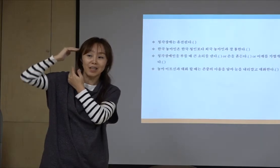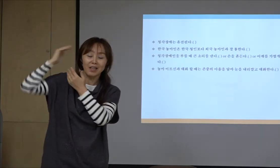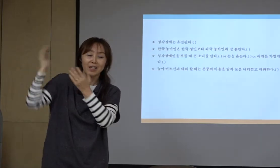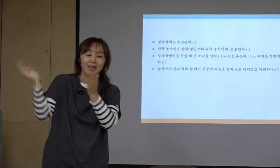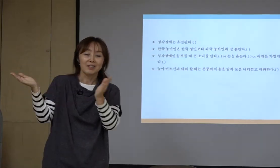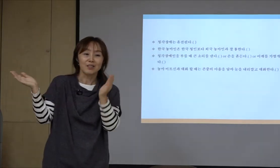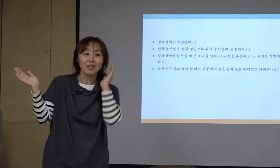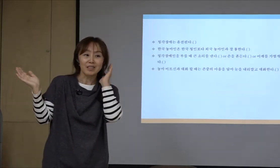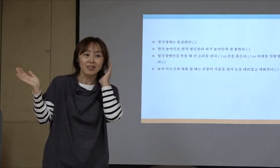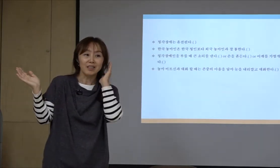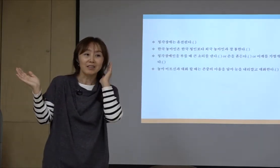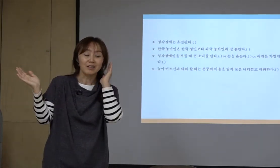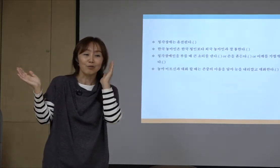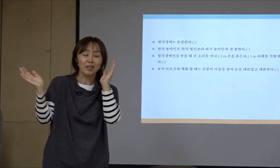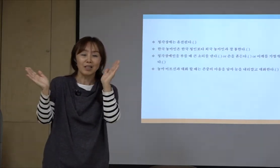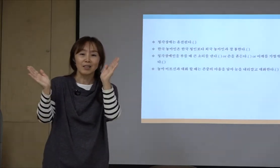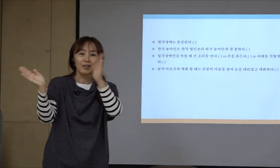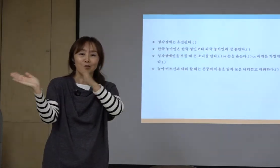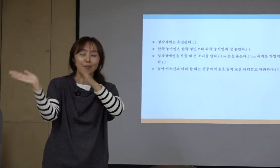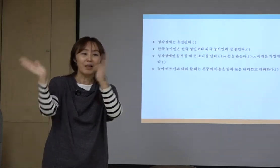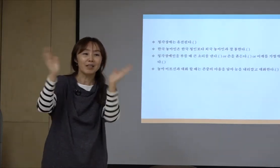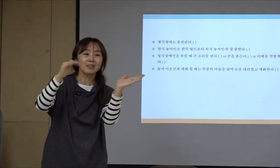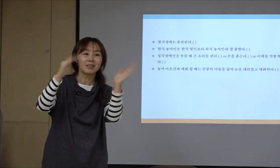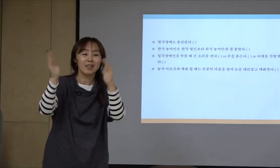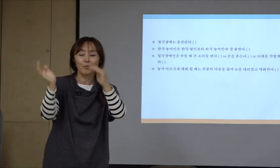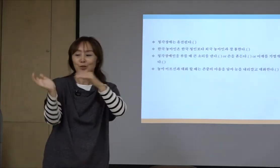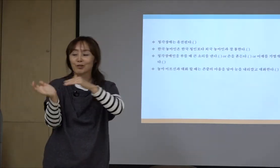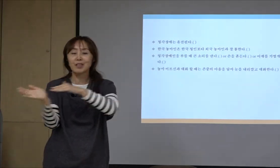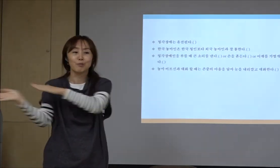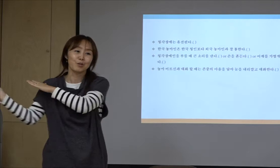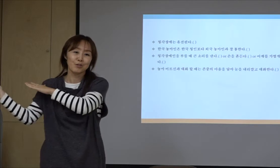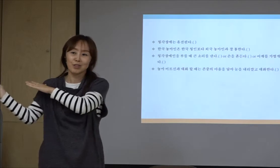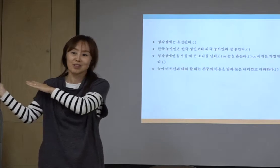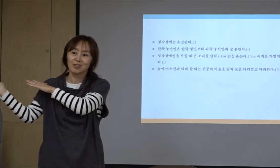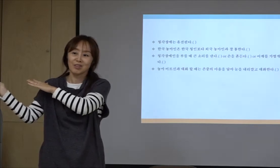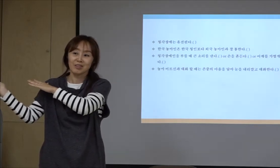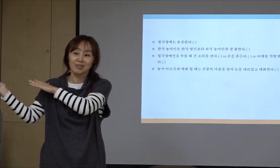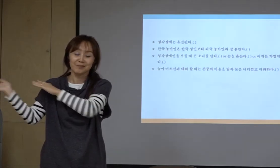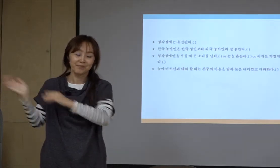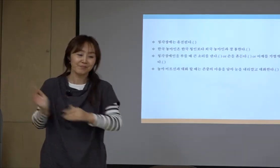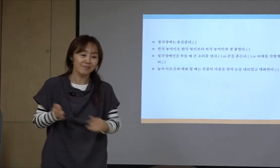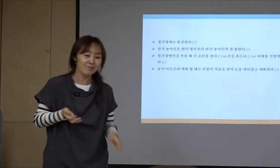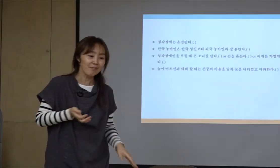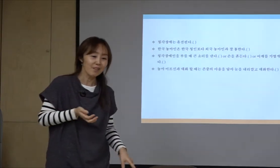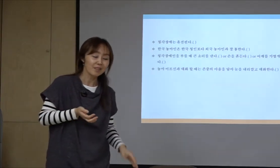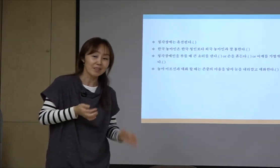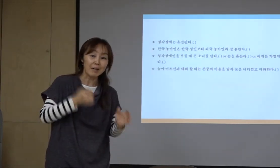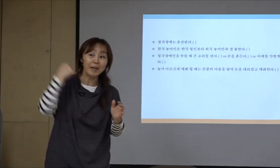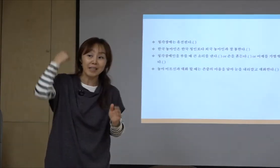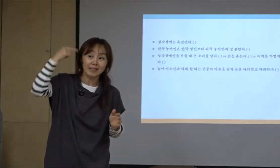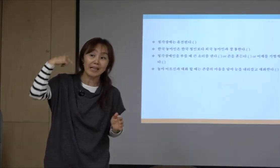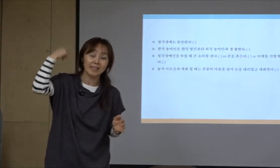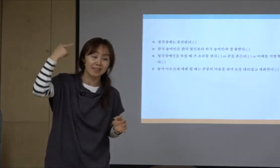건데 그 청각장애인이 되는 이유가 이 해파리 같은 게 그 전달을 못 해준다는 거예요. 그 달팽이관 안에